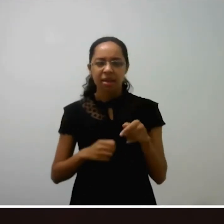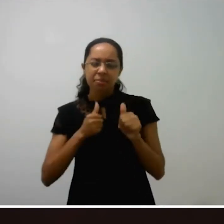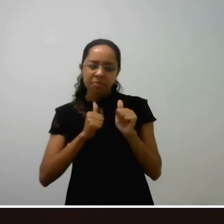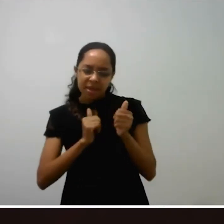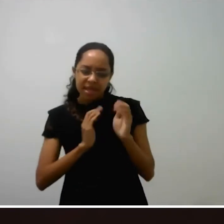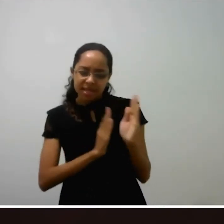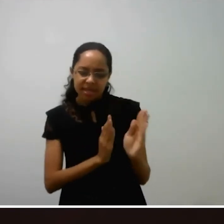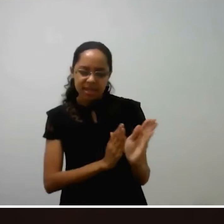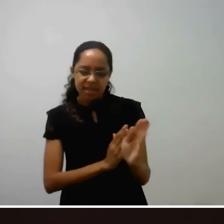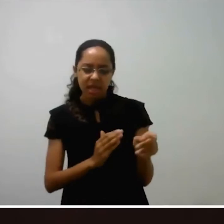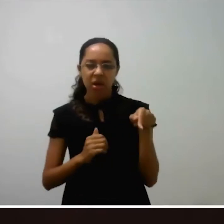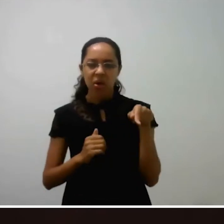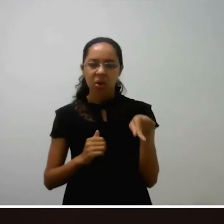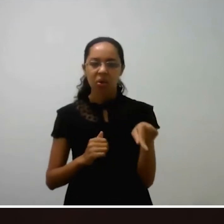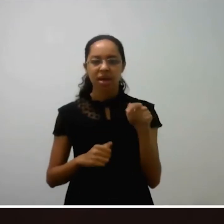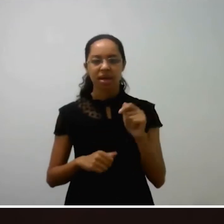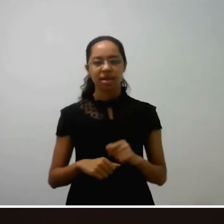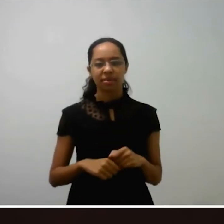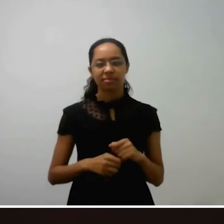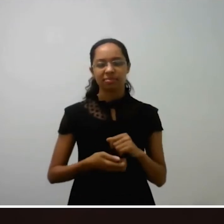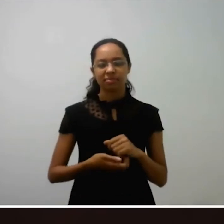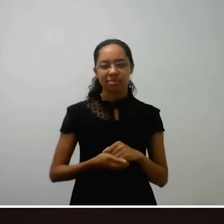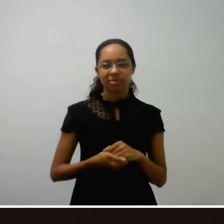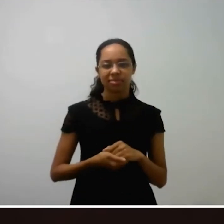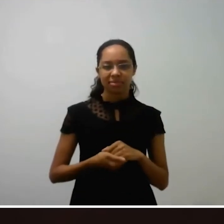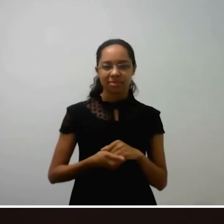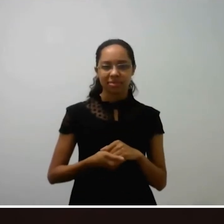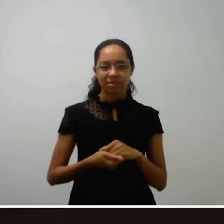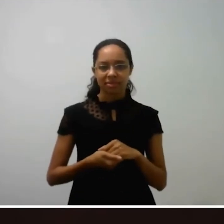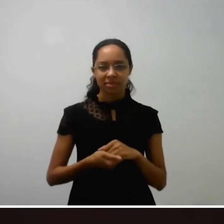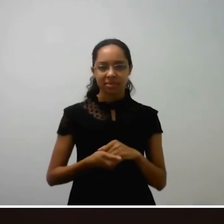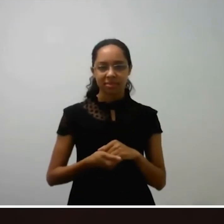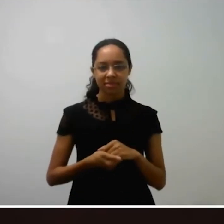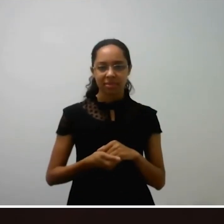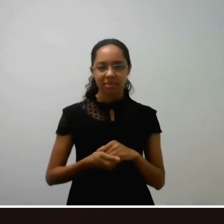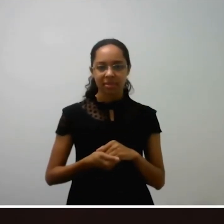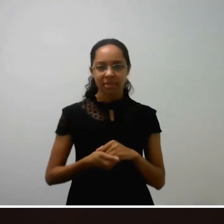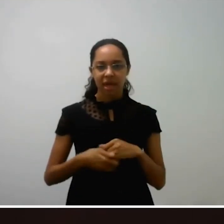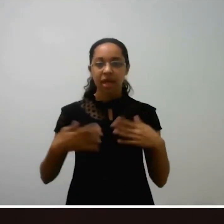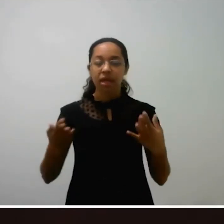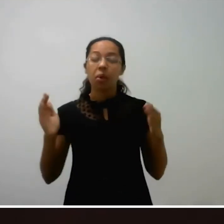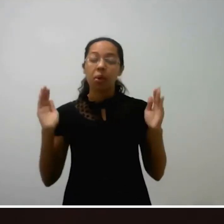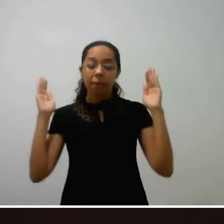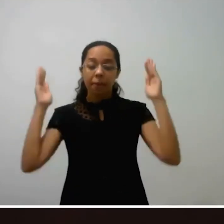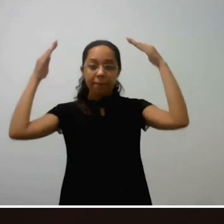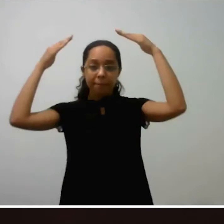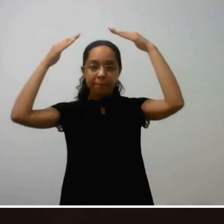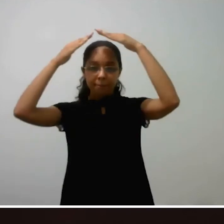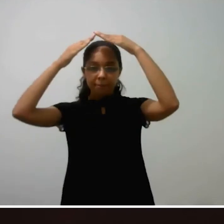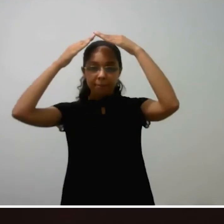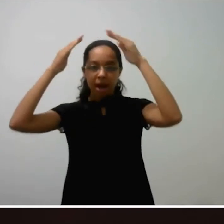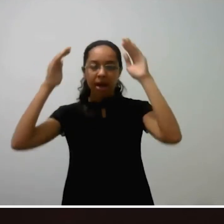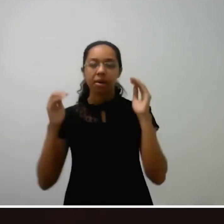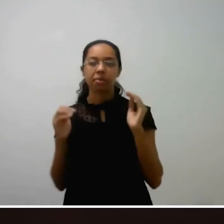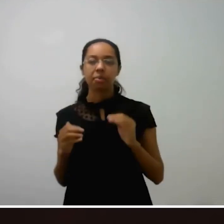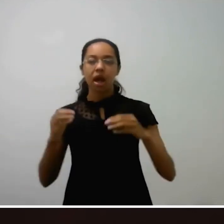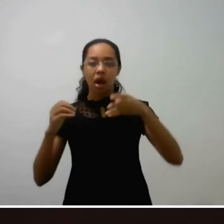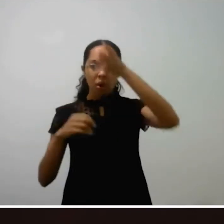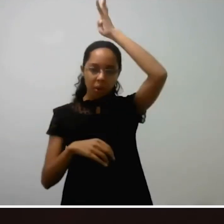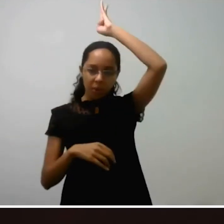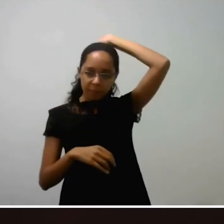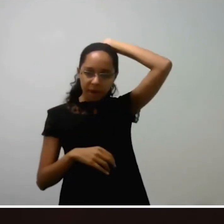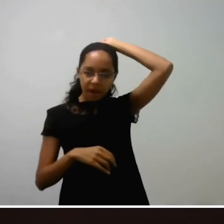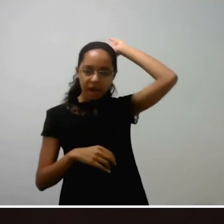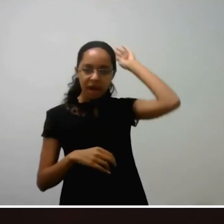infalibilidade. O Papa Romano era infalível, o que ele falava, definisse